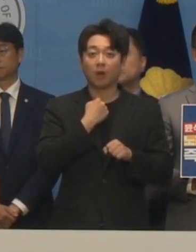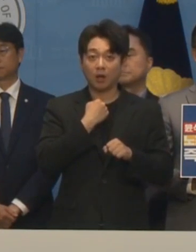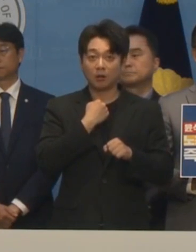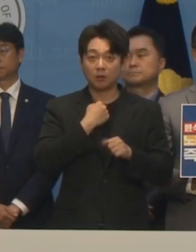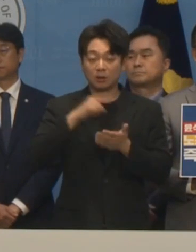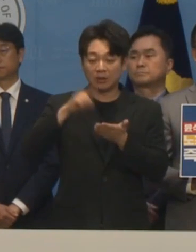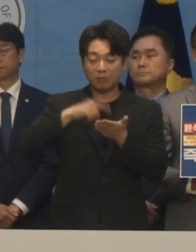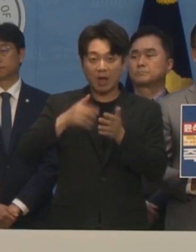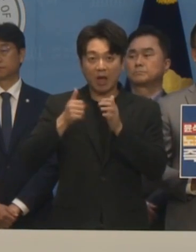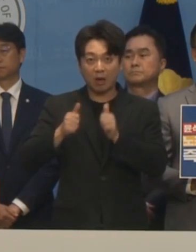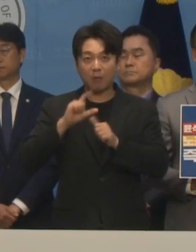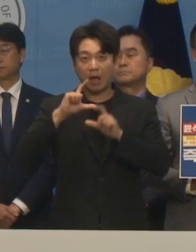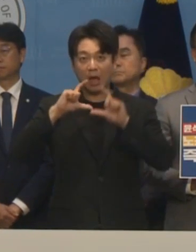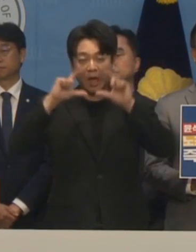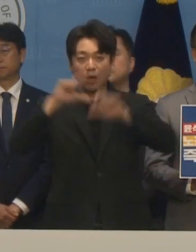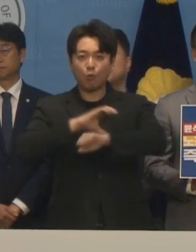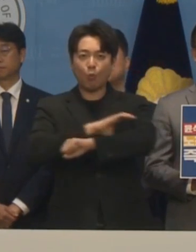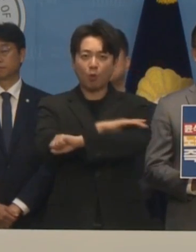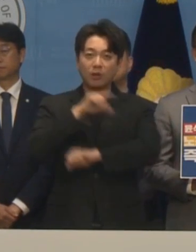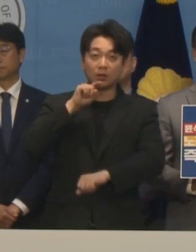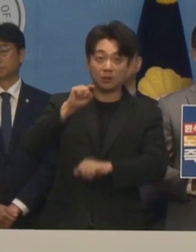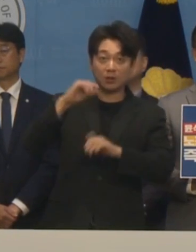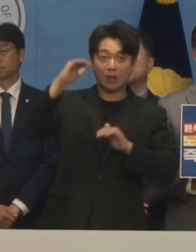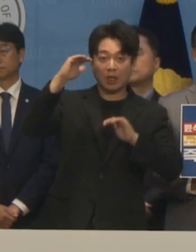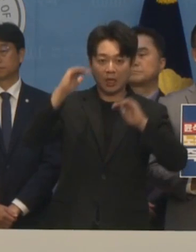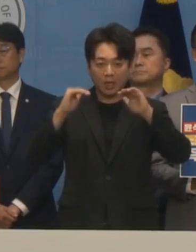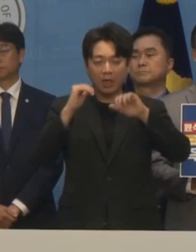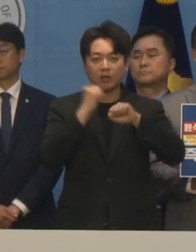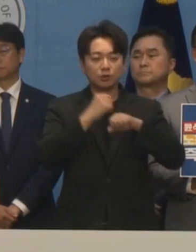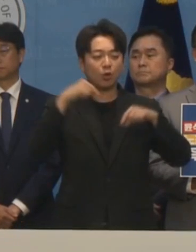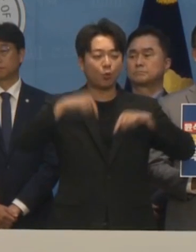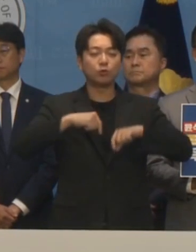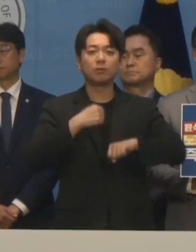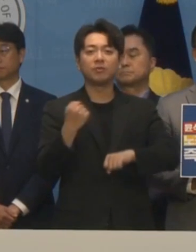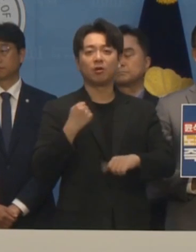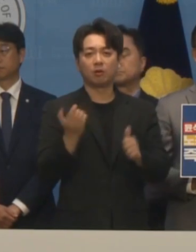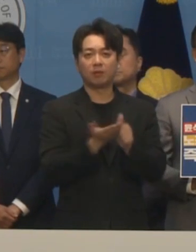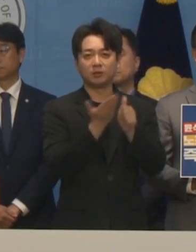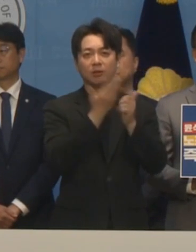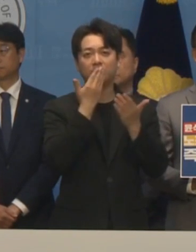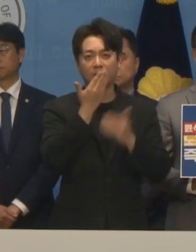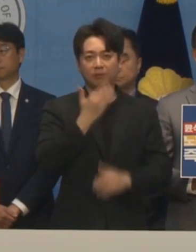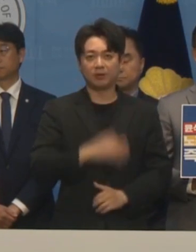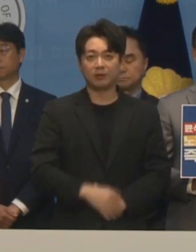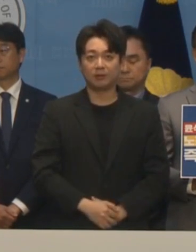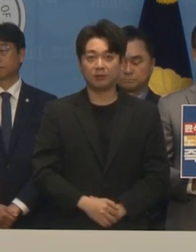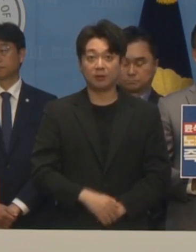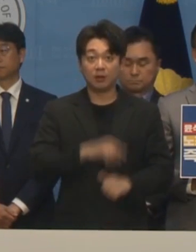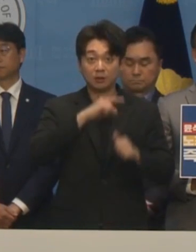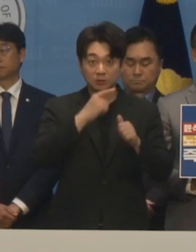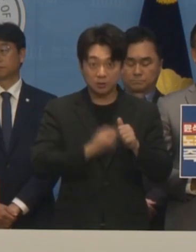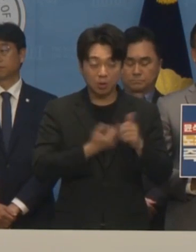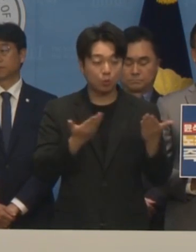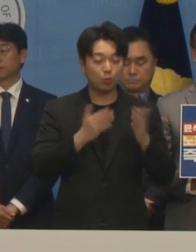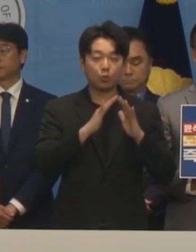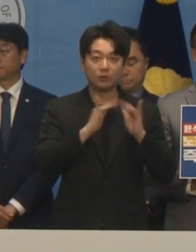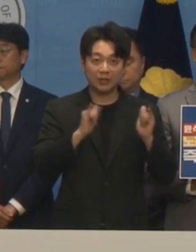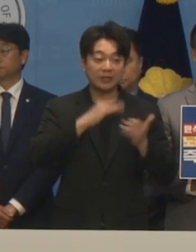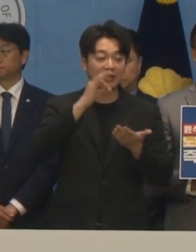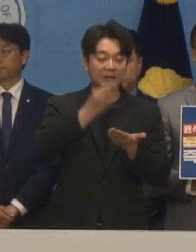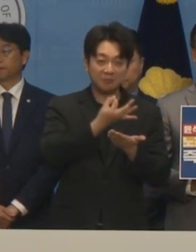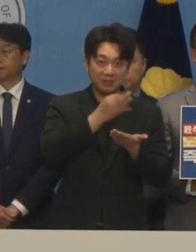합리적으로 제한함으로써 노동자들의 교섭력을 높일 것입니다. 그 결과 노동자들의 임금 상승으로 이어질